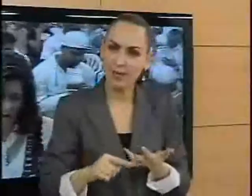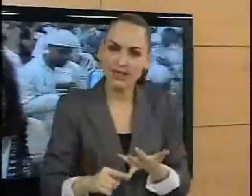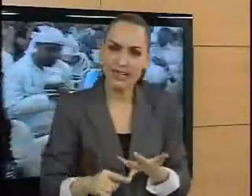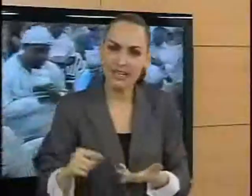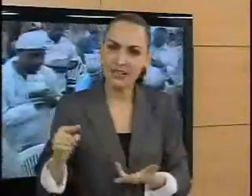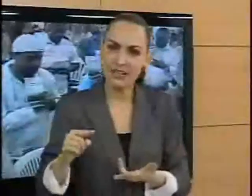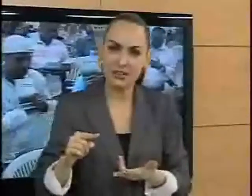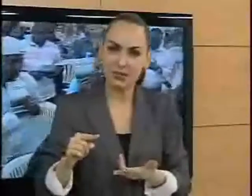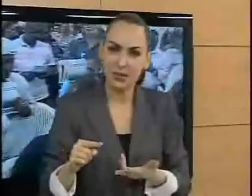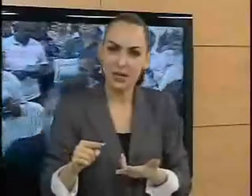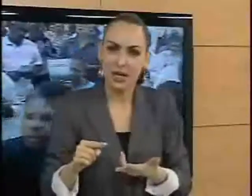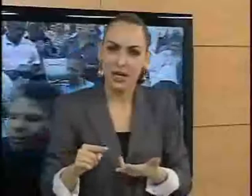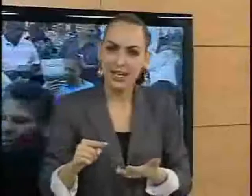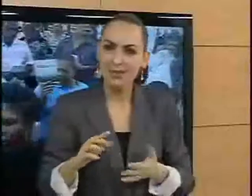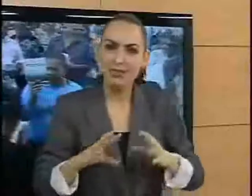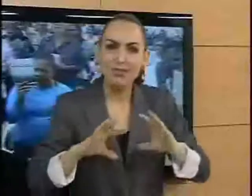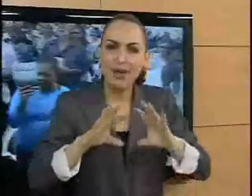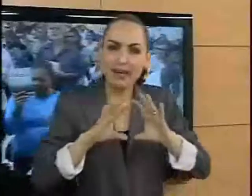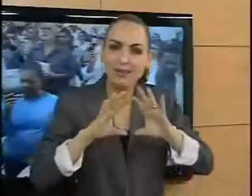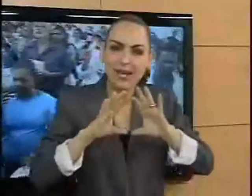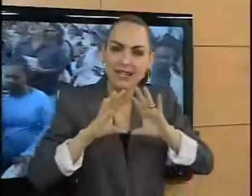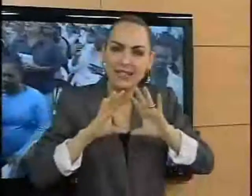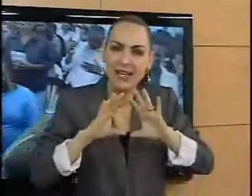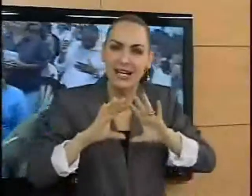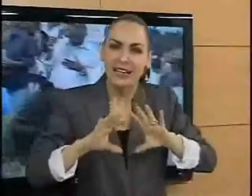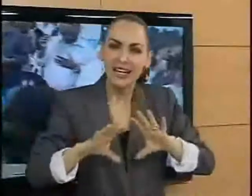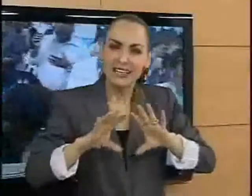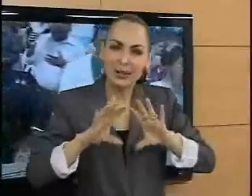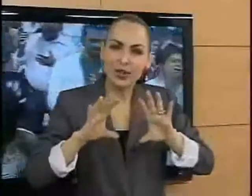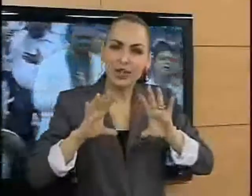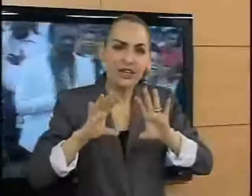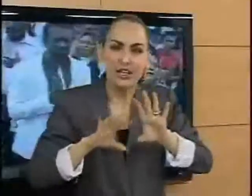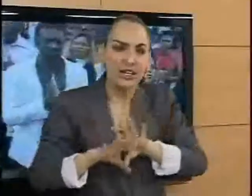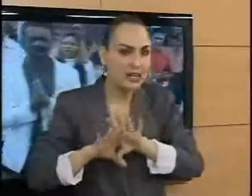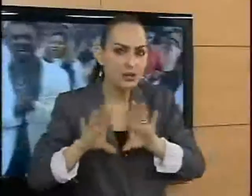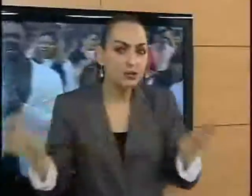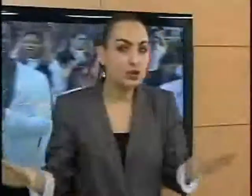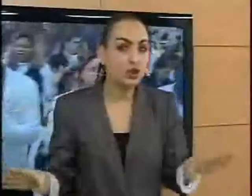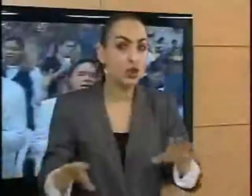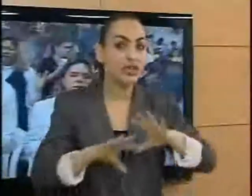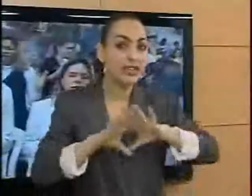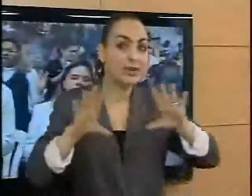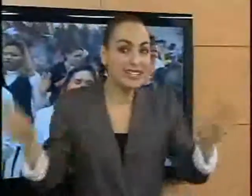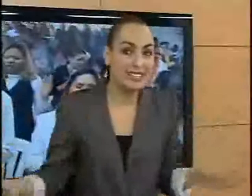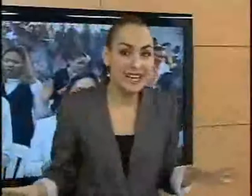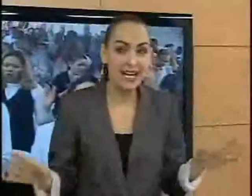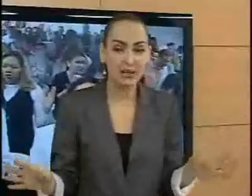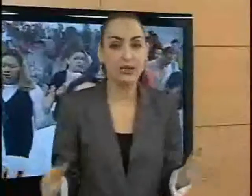pensa negativo, ela pensa naquilo que não funciona, que não é certo, e ela